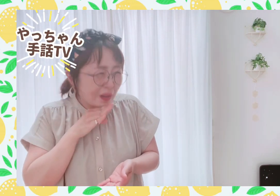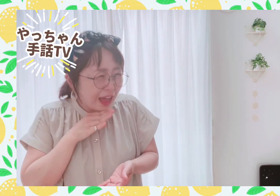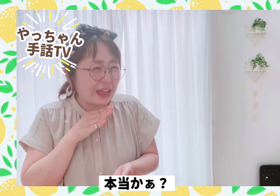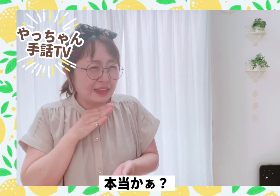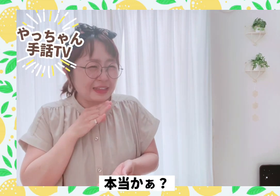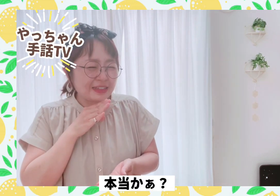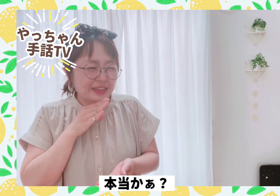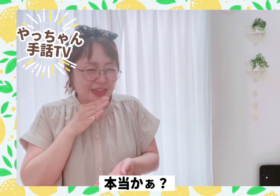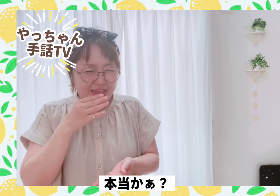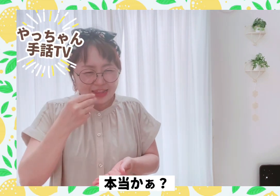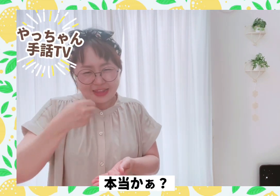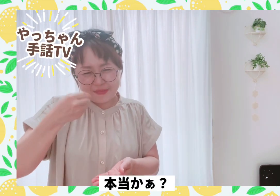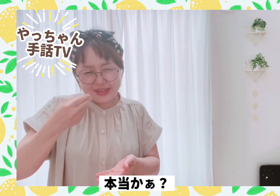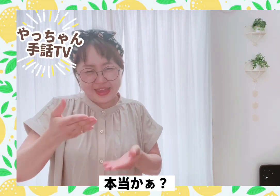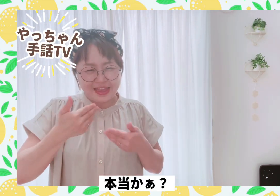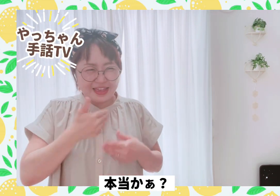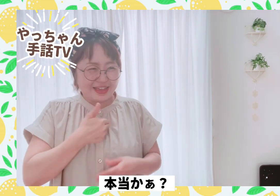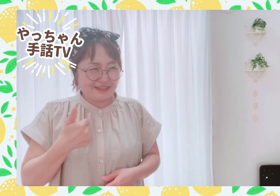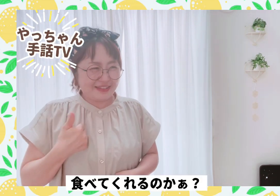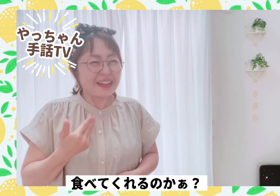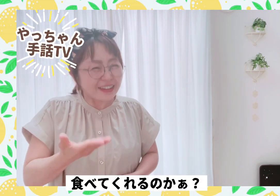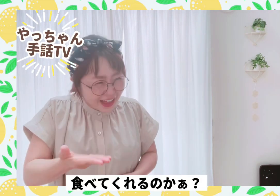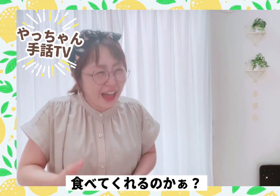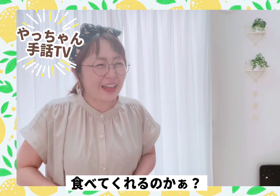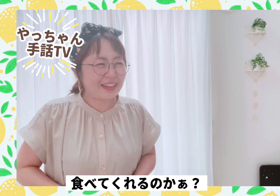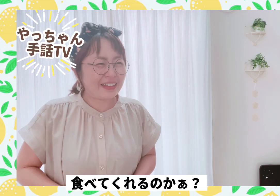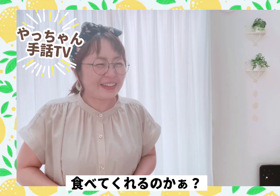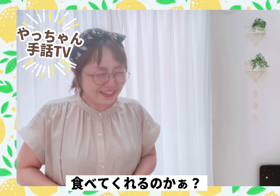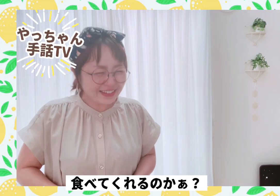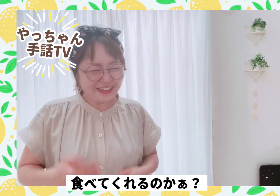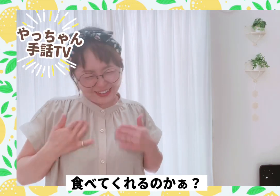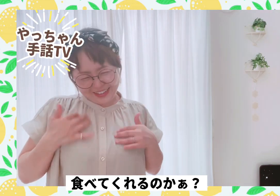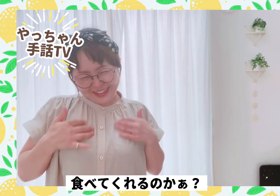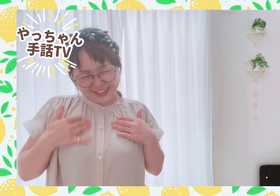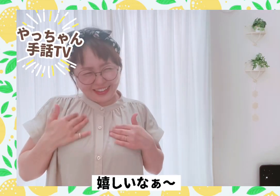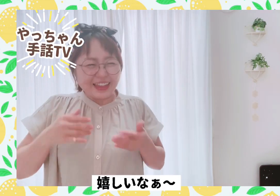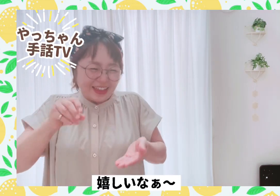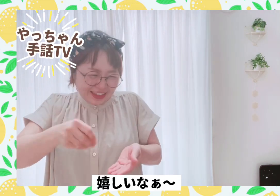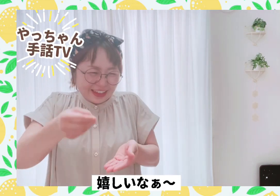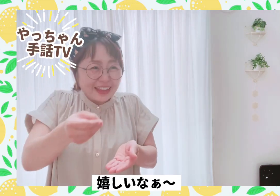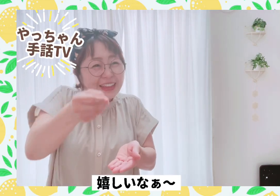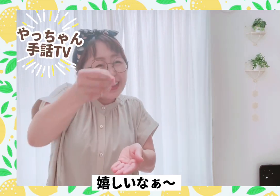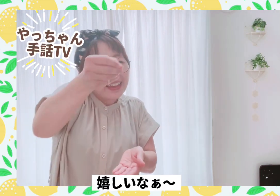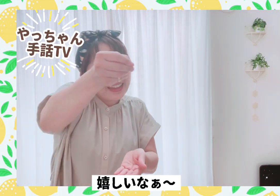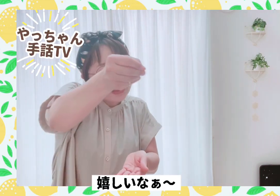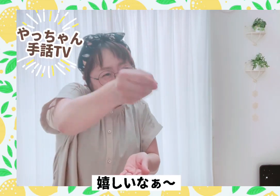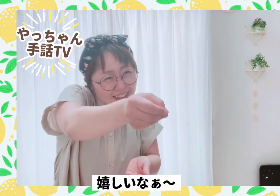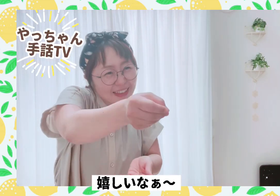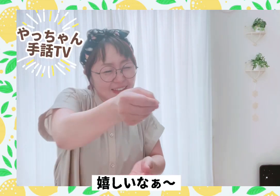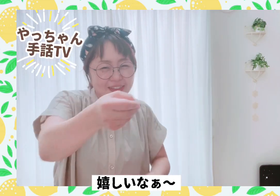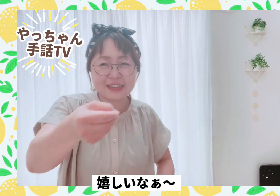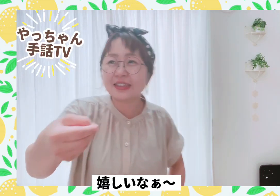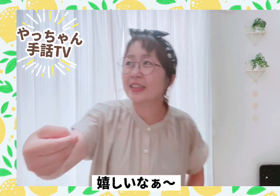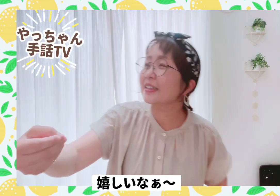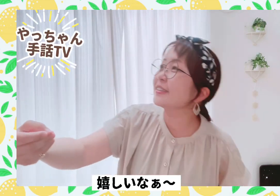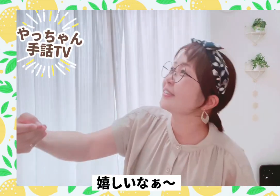本当が？食べてくれのが？嬉しいな。は